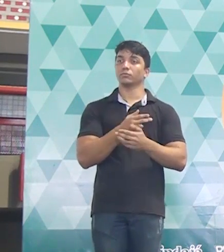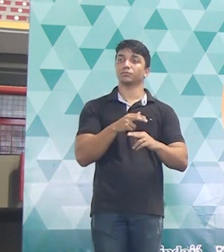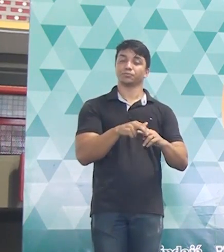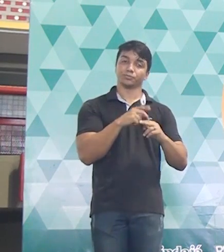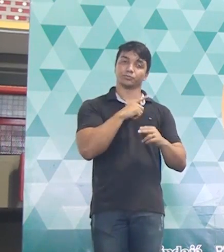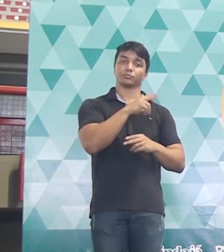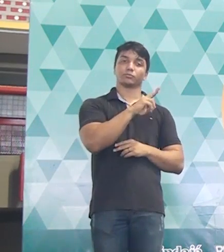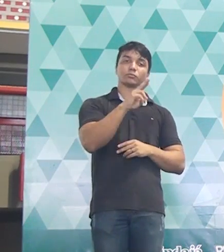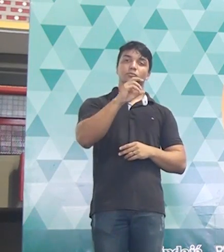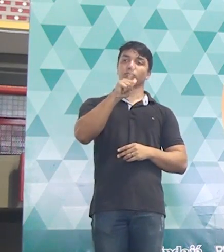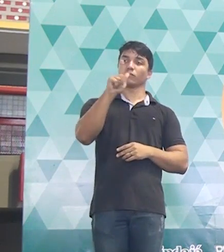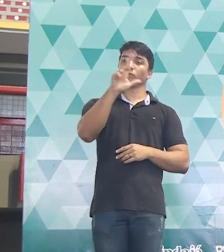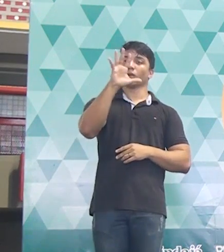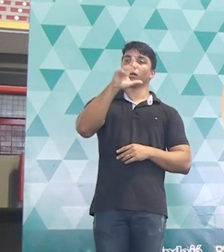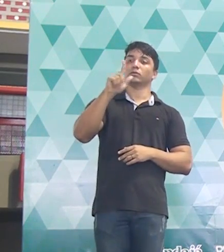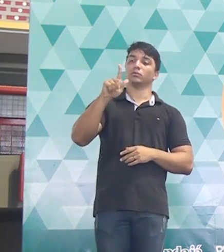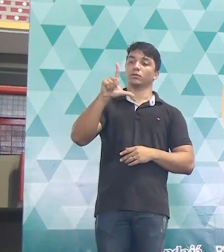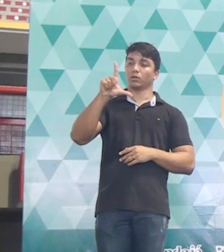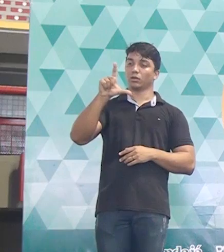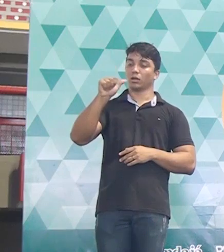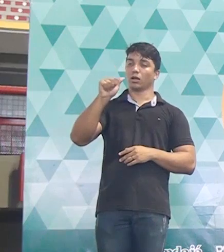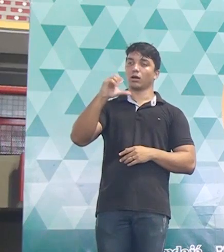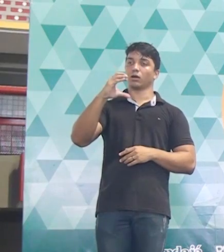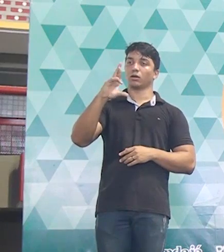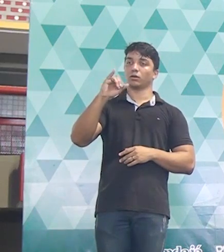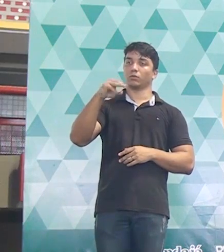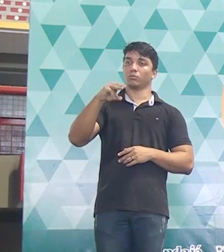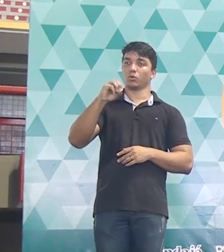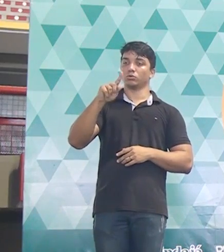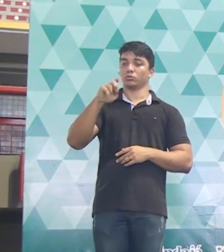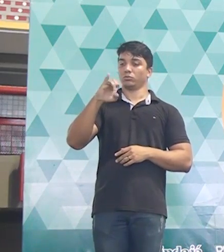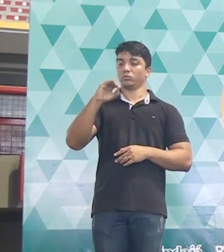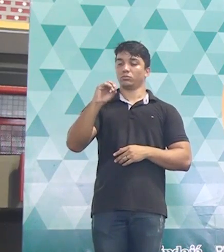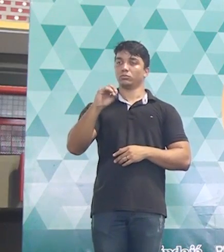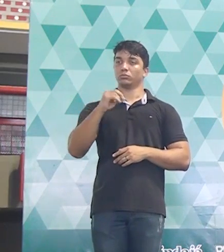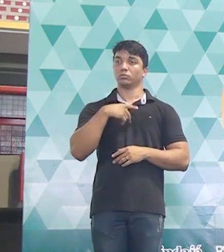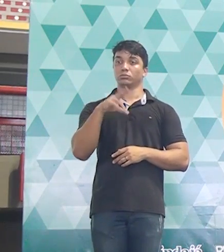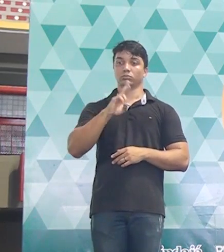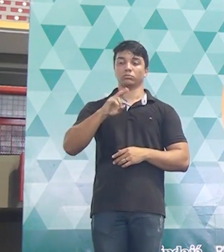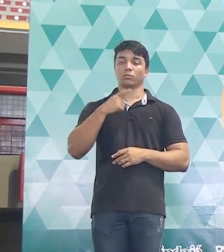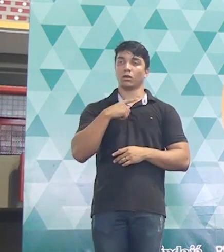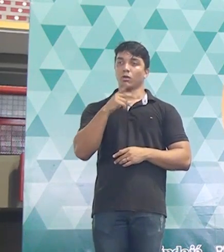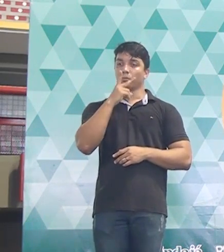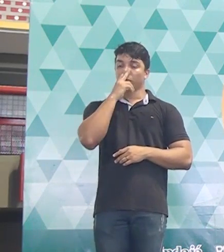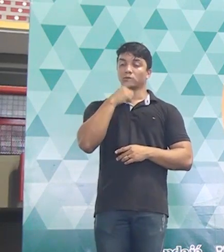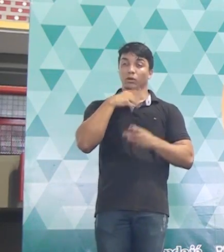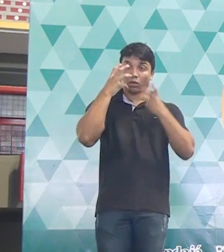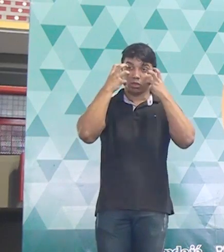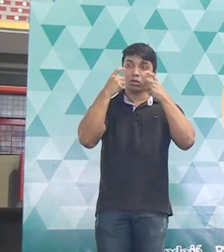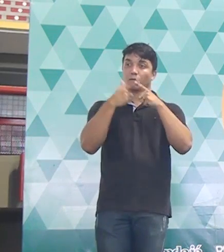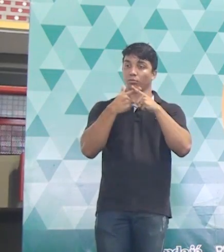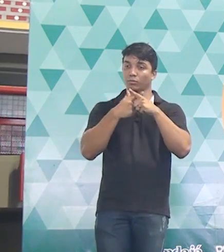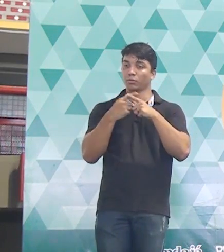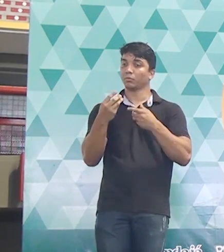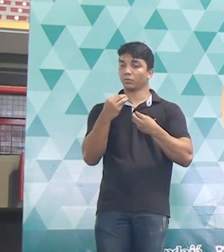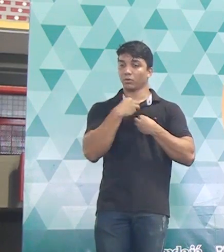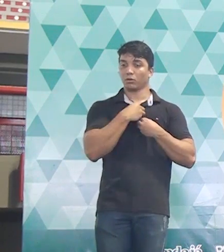lacrimogênio não é o mesmo gás cianídrico da câmara de gás. Gás lacrimogênio causa irritação,